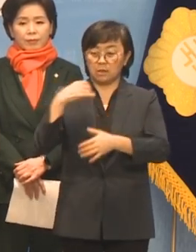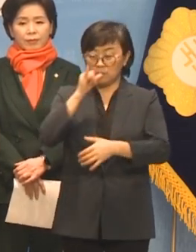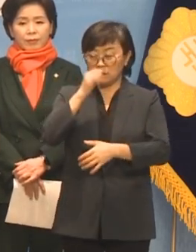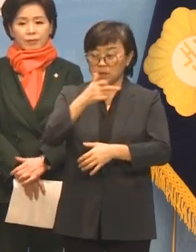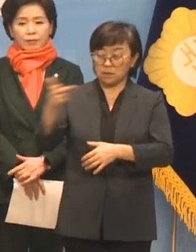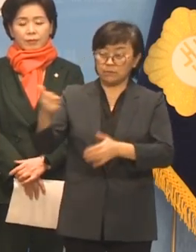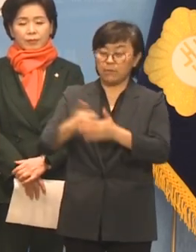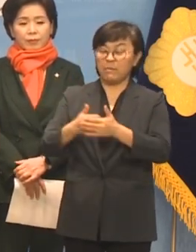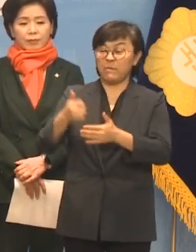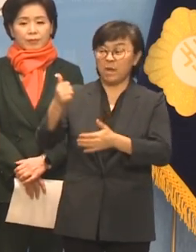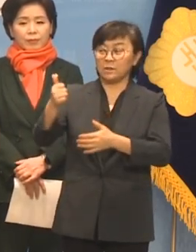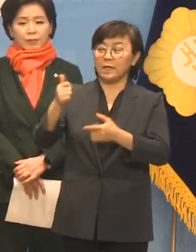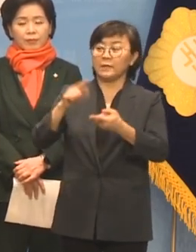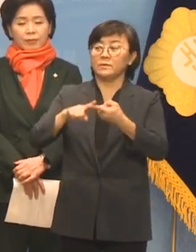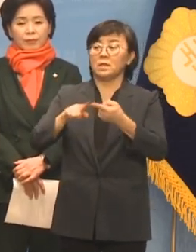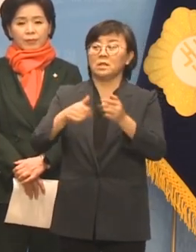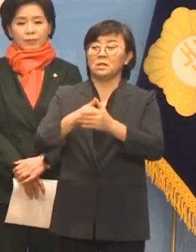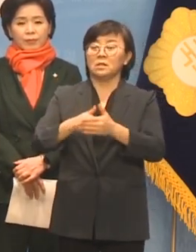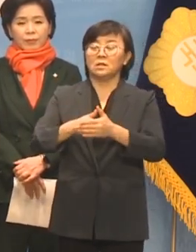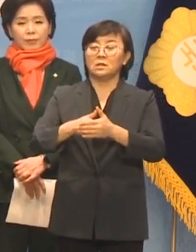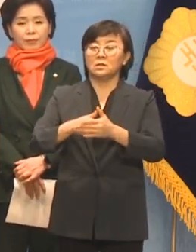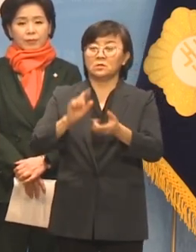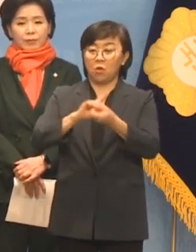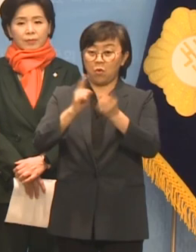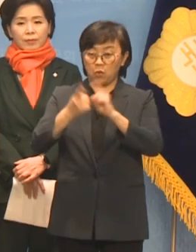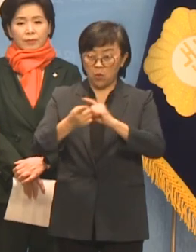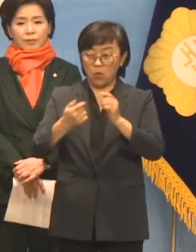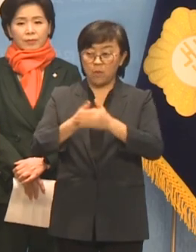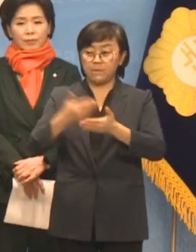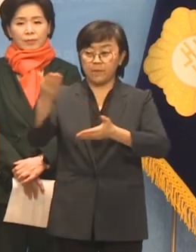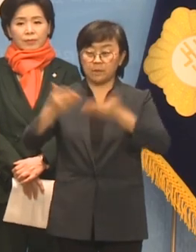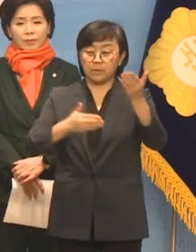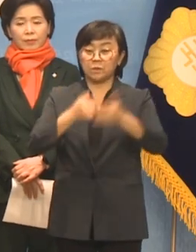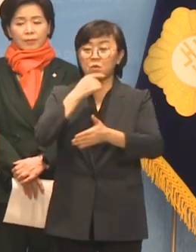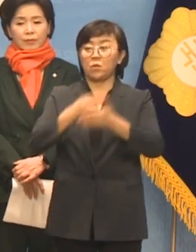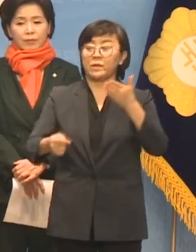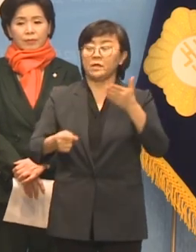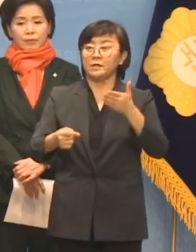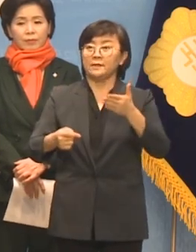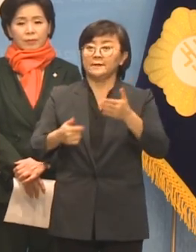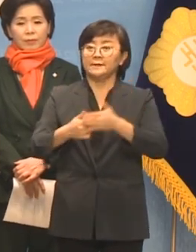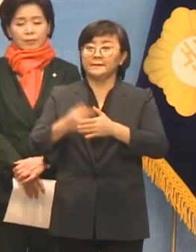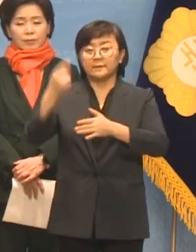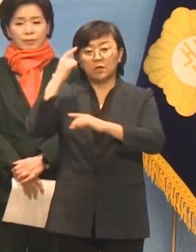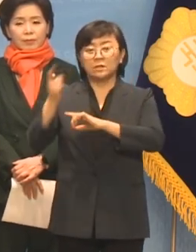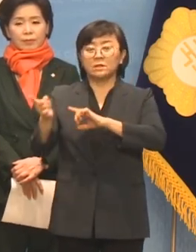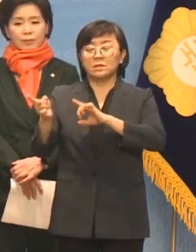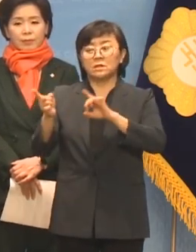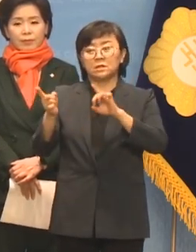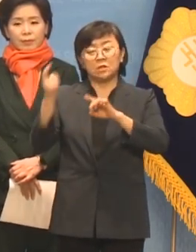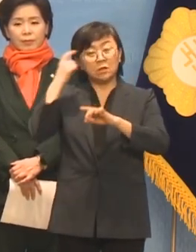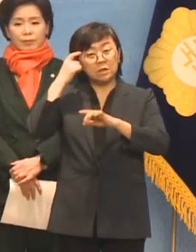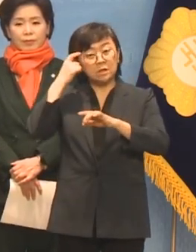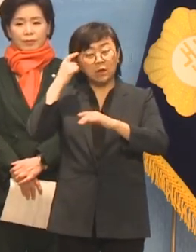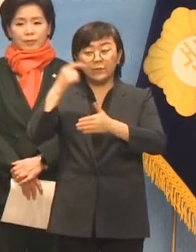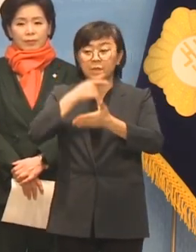큰 배우자라 하더라도 상대 배우자가 받을 수 있는 손해는 정신적 피해